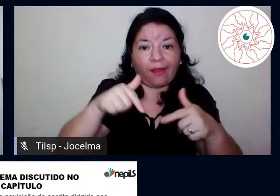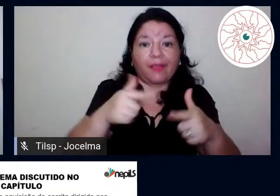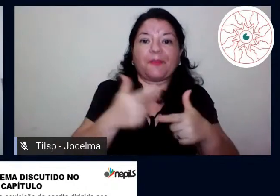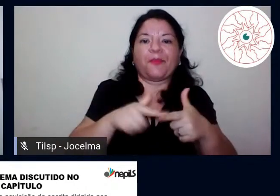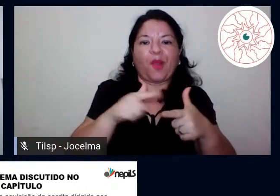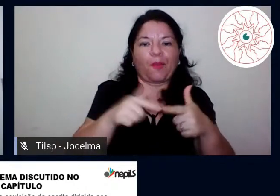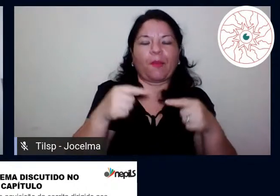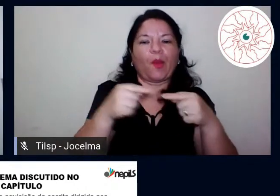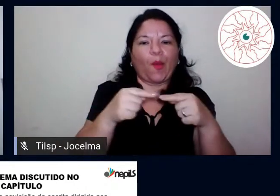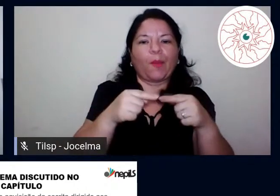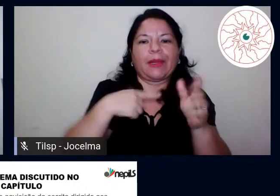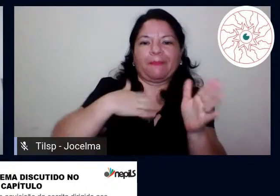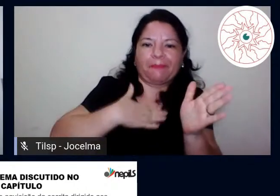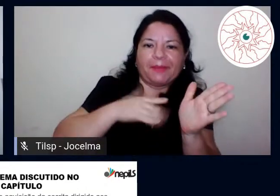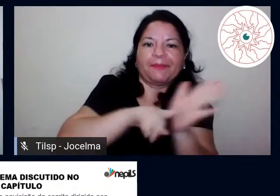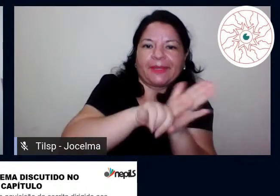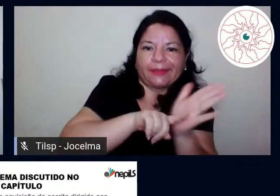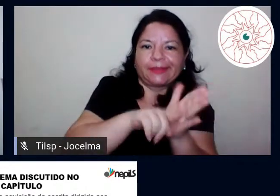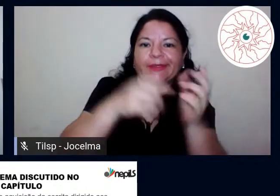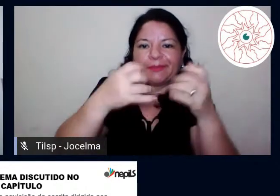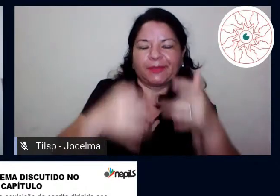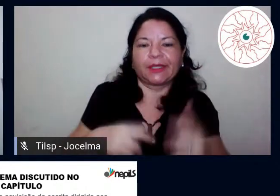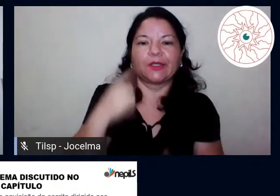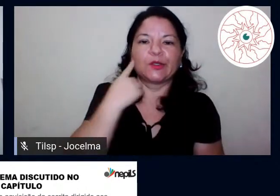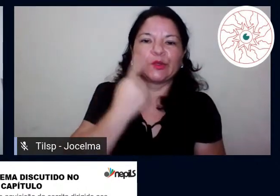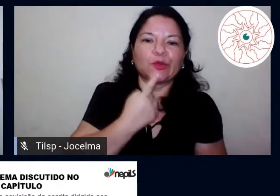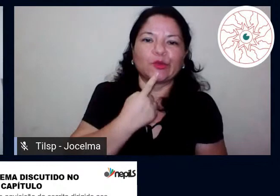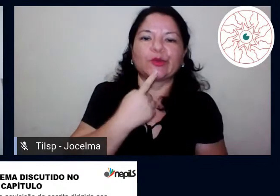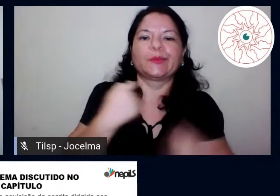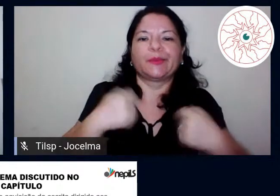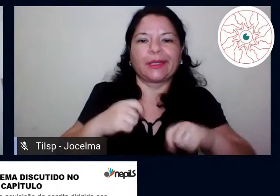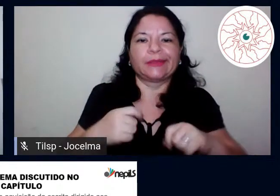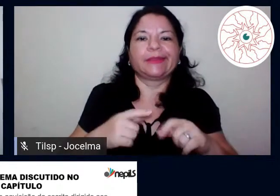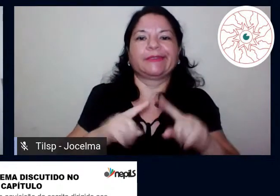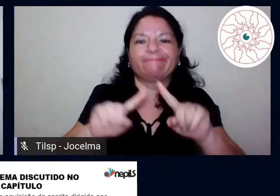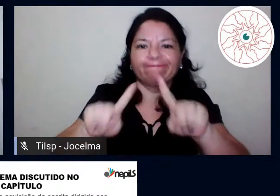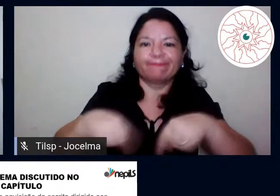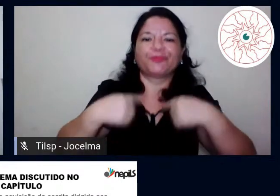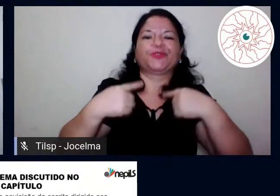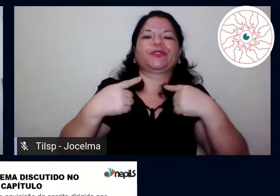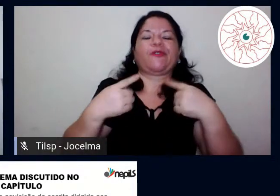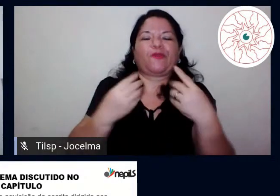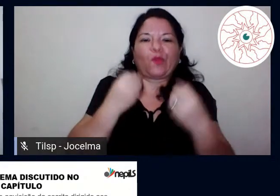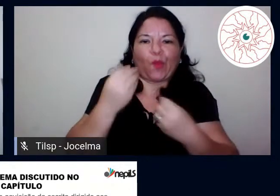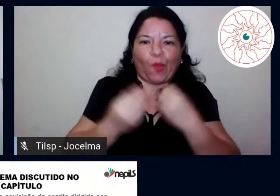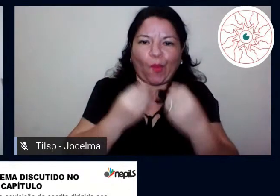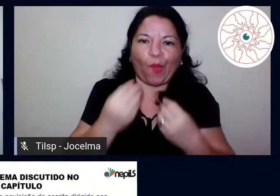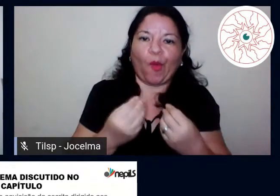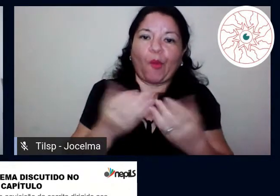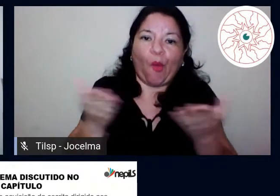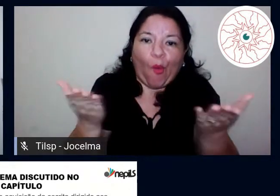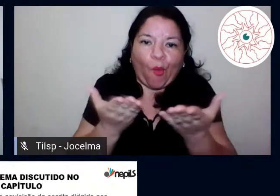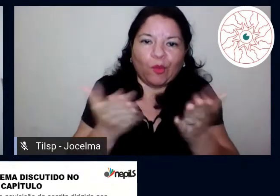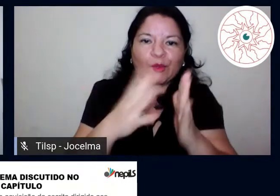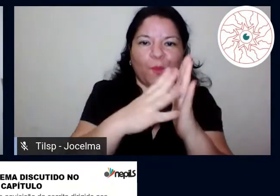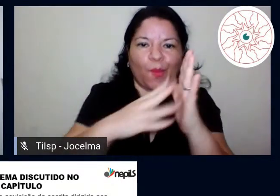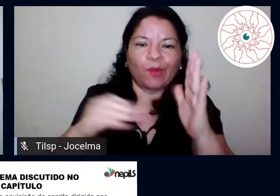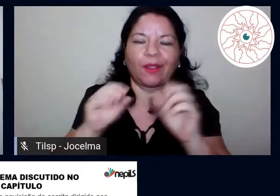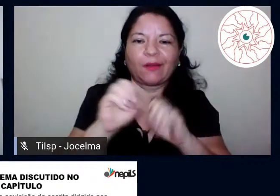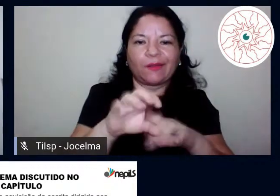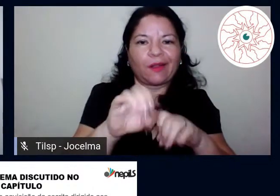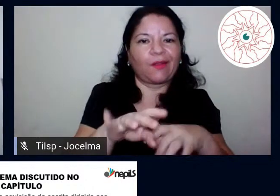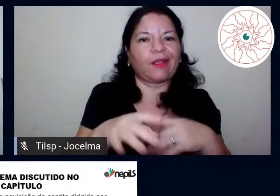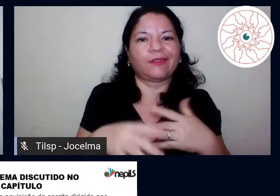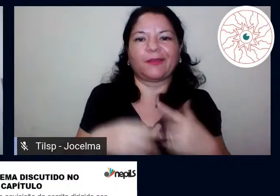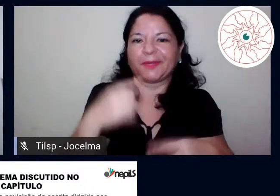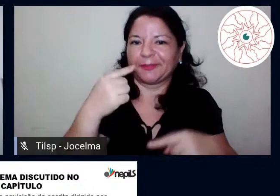aquisição enfrentados pelo SUS, de aquisição da escrita, né, nos moldes da educação oferecida para os surdos